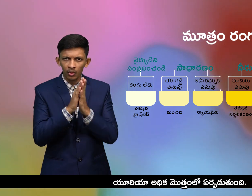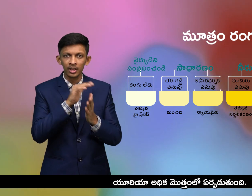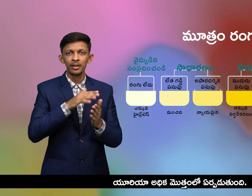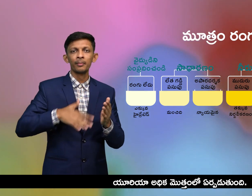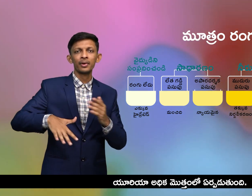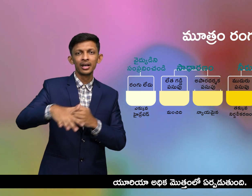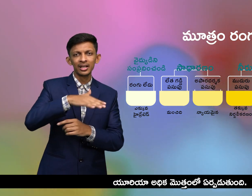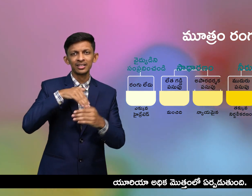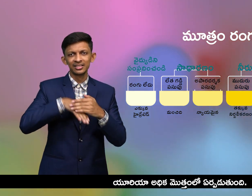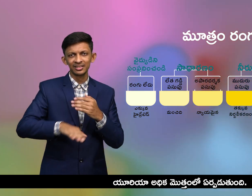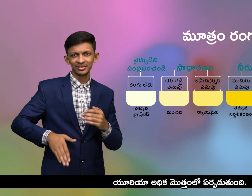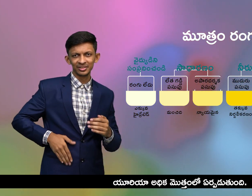మొత్తంలో ఏర్పడుతుంది.